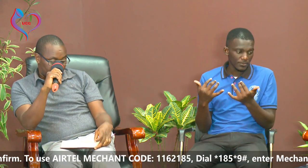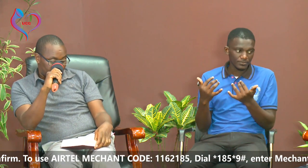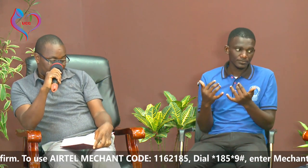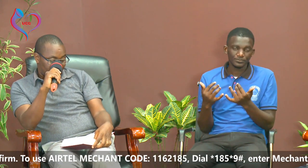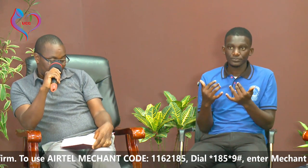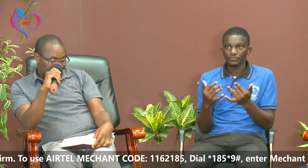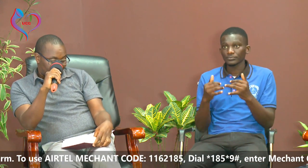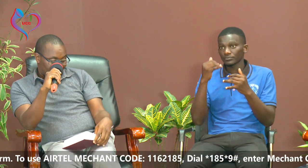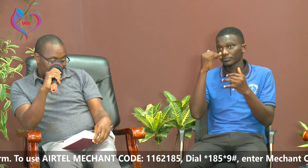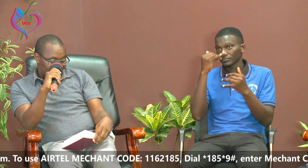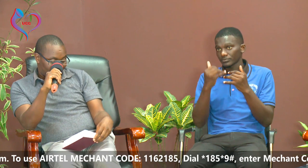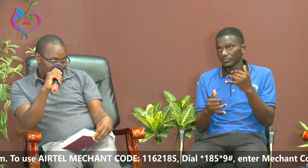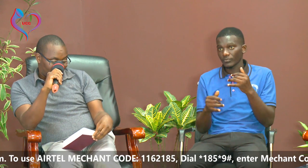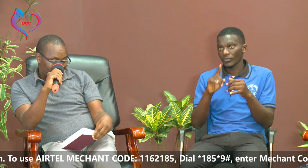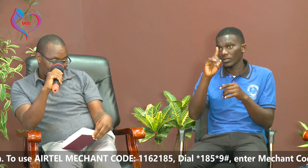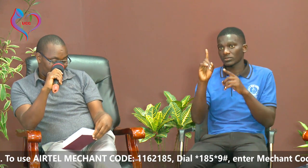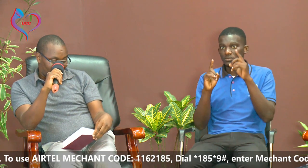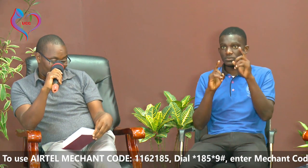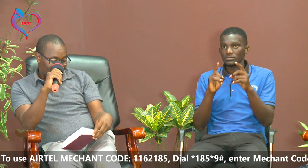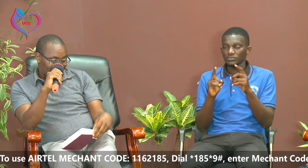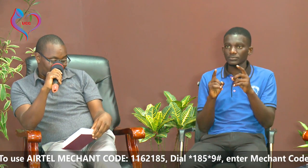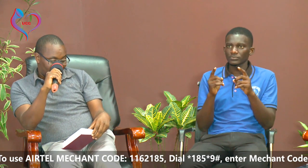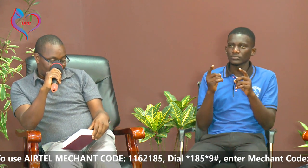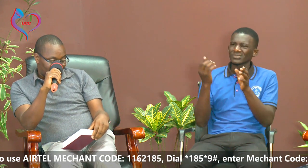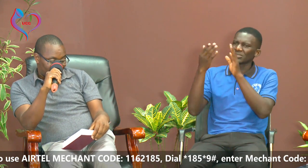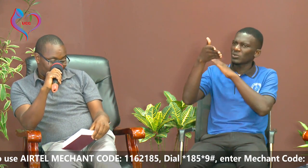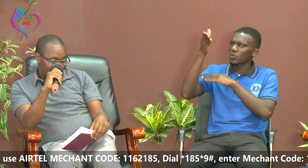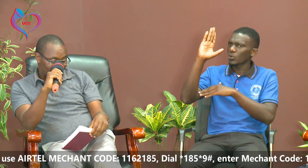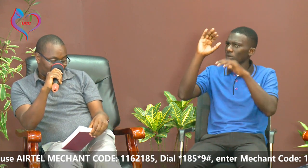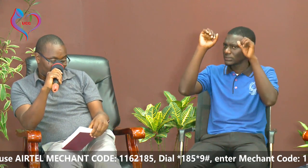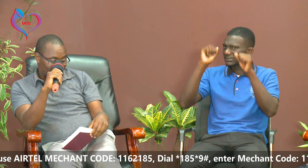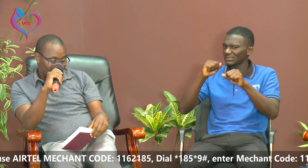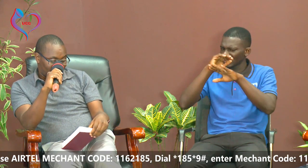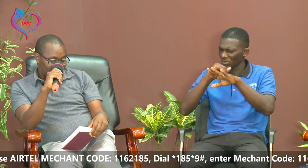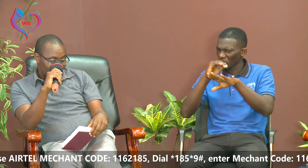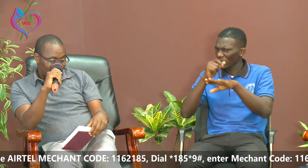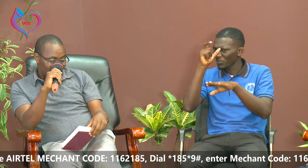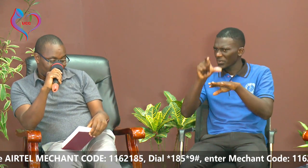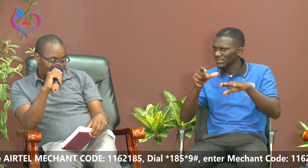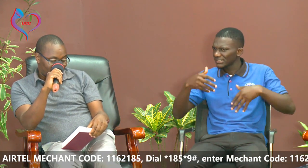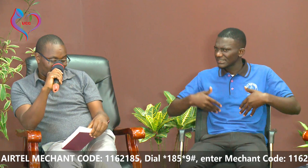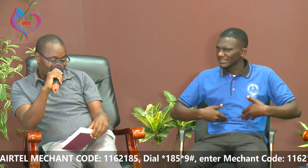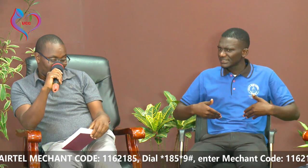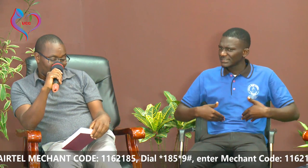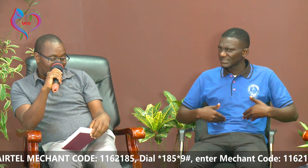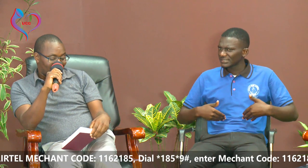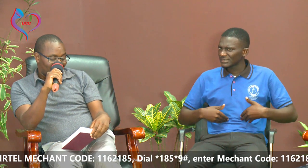nasujasembyayo kide kyessimu kankwe kino Katonda asobola okuyita omuntu ng'akyali muvubuka mu